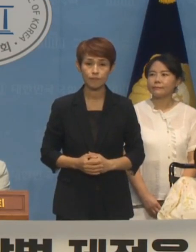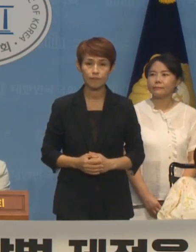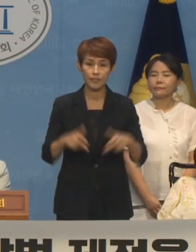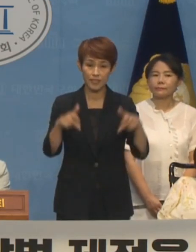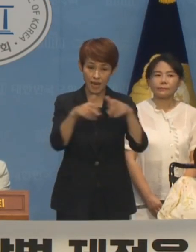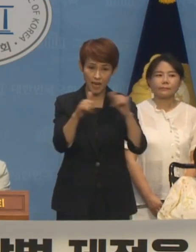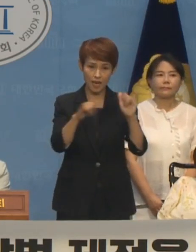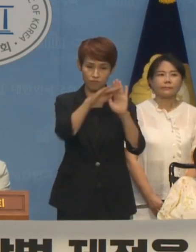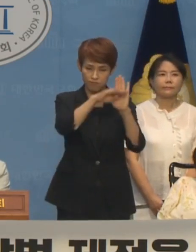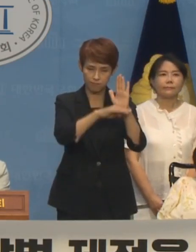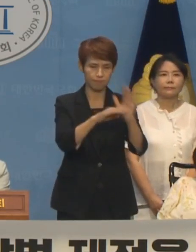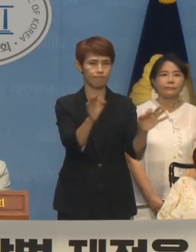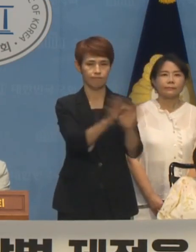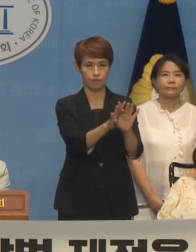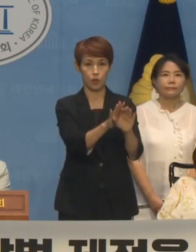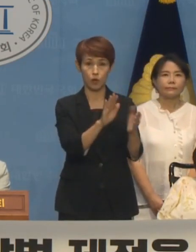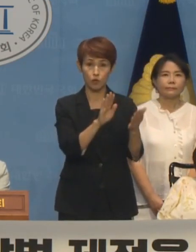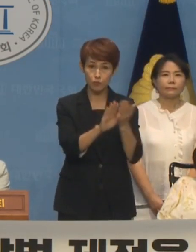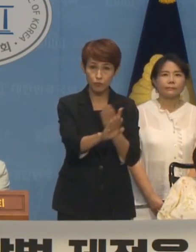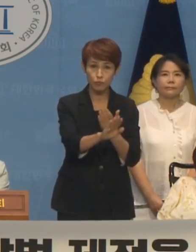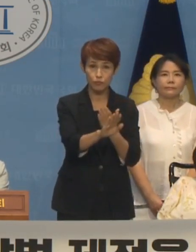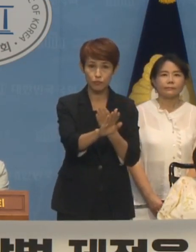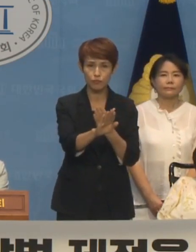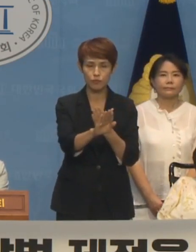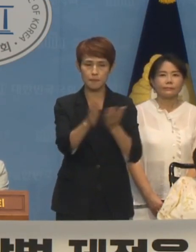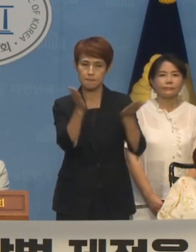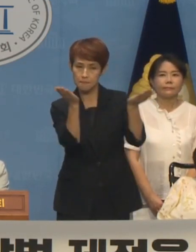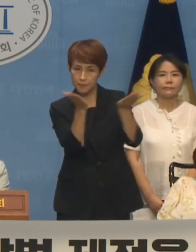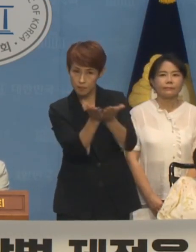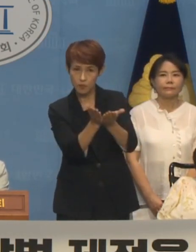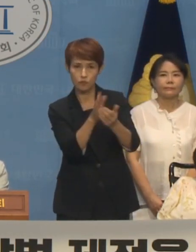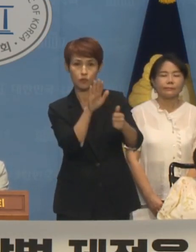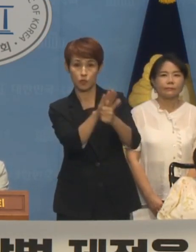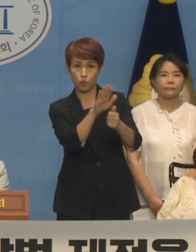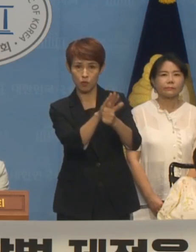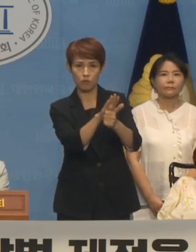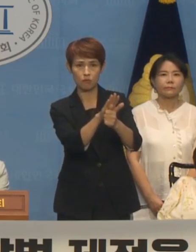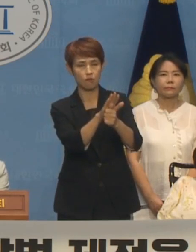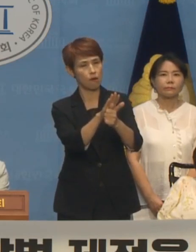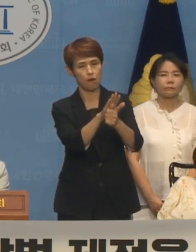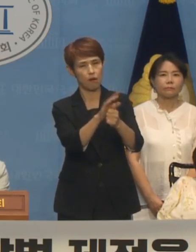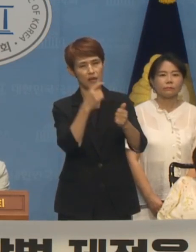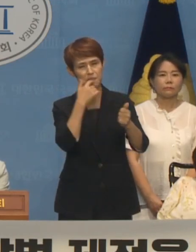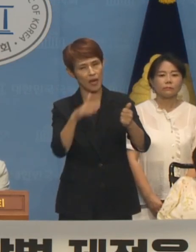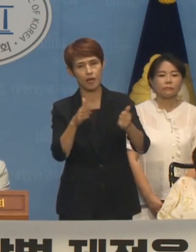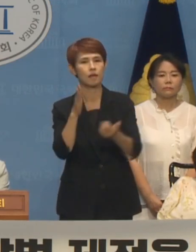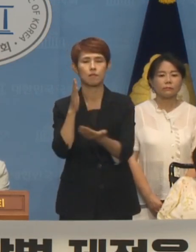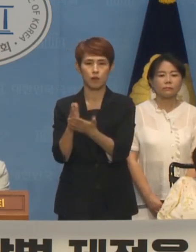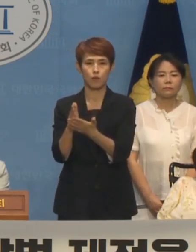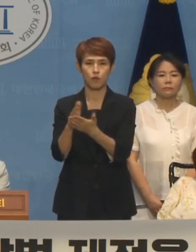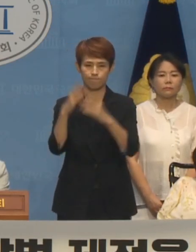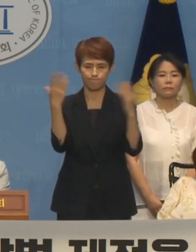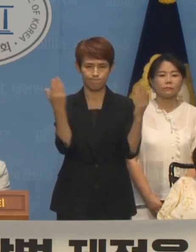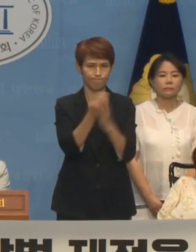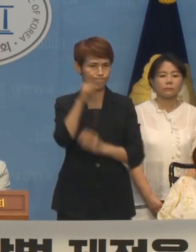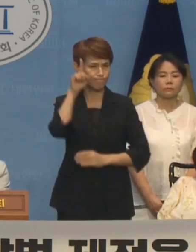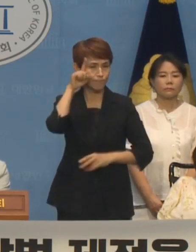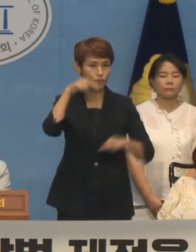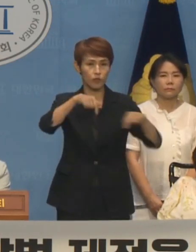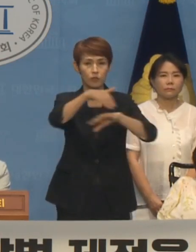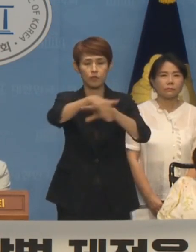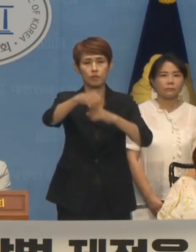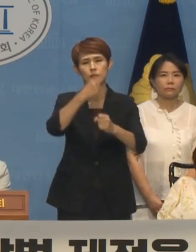장애 등급제 폐지 이후 시행된 맞춤형 지원이 반쪽짜리 정책이 아닌 완성된